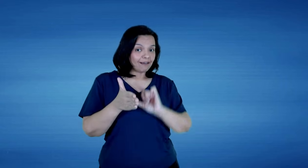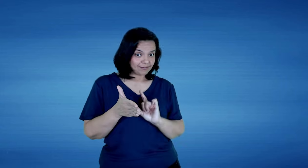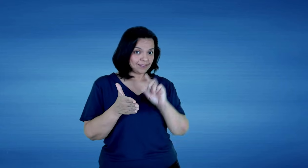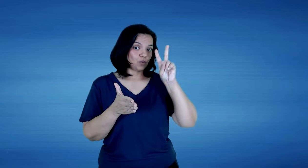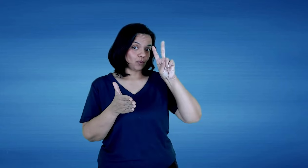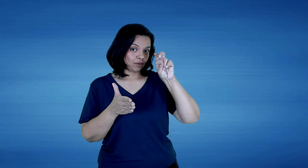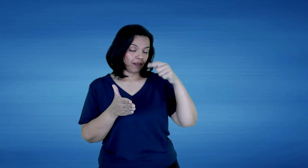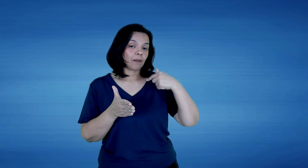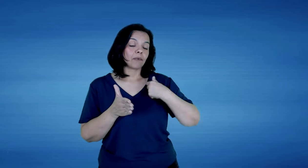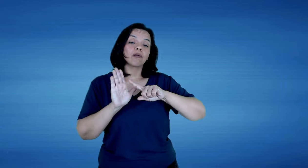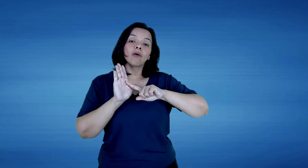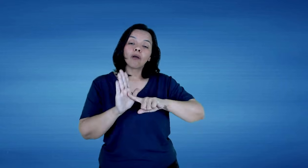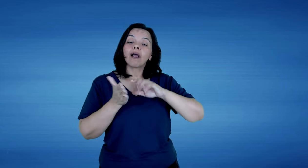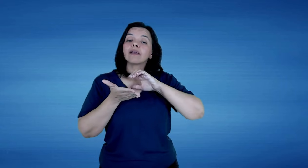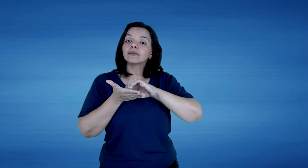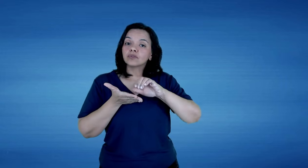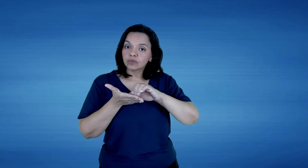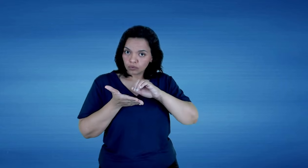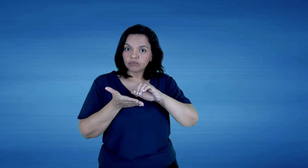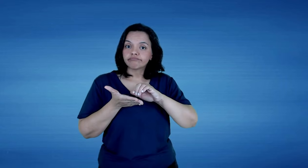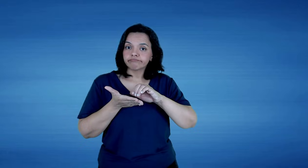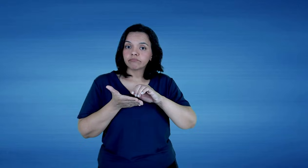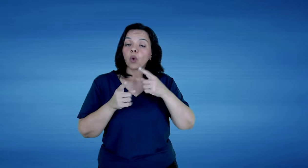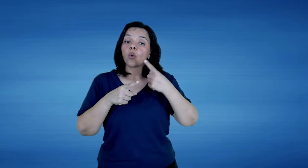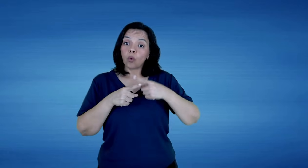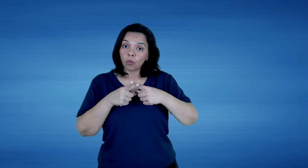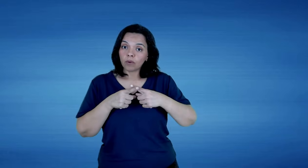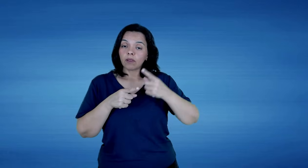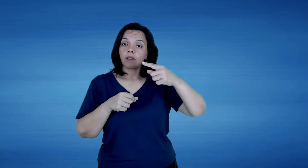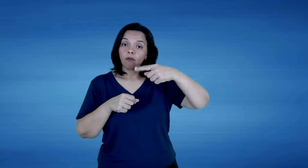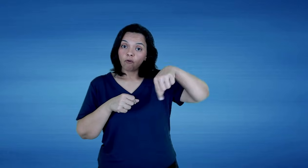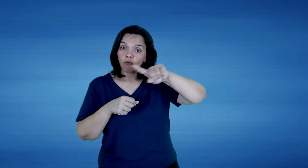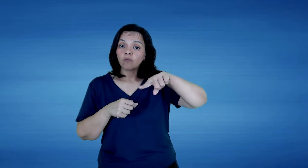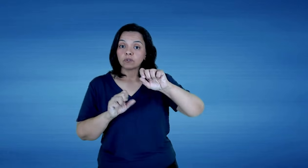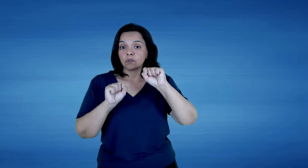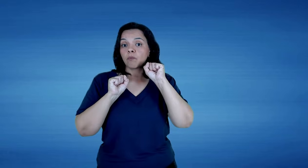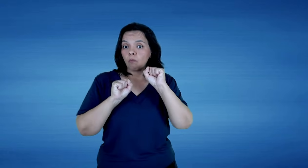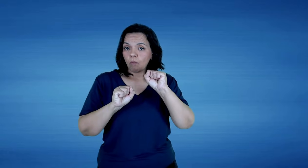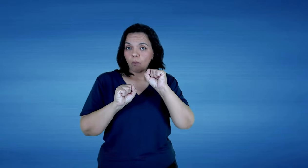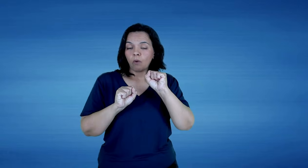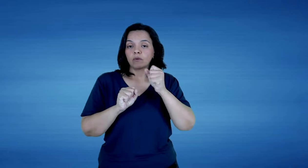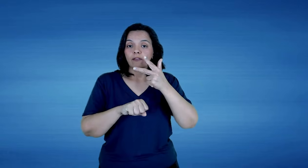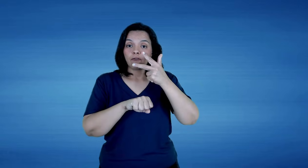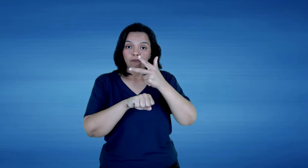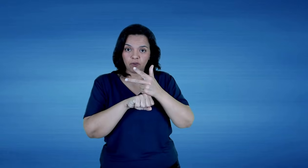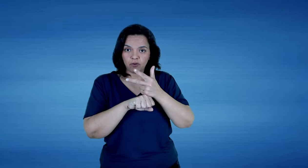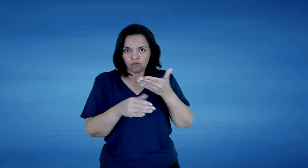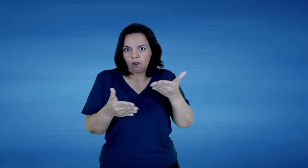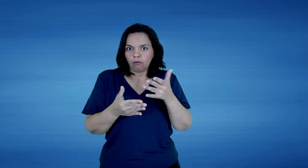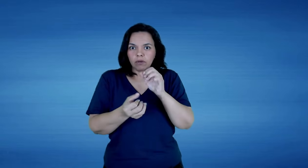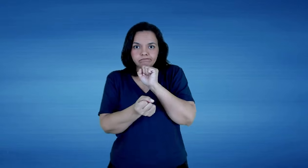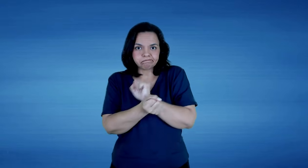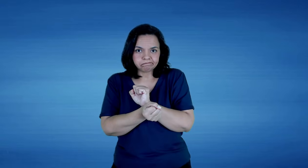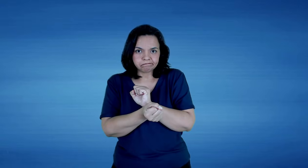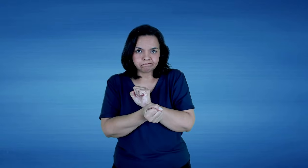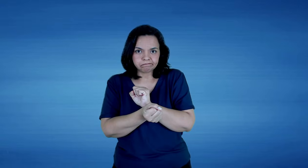Mas antes, eu quero mostrar para vocês as escrituras, porque se vocês quiserem, vocês podem pausar o